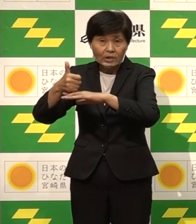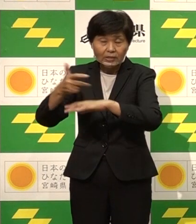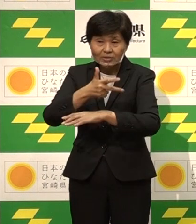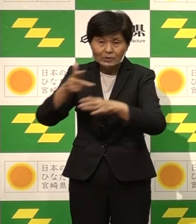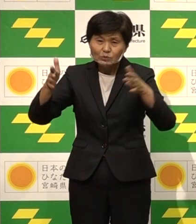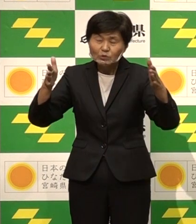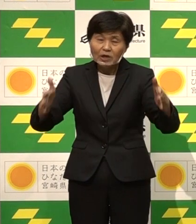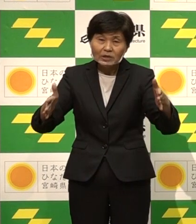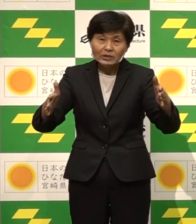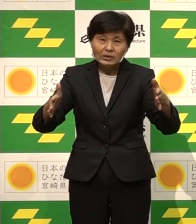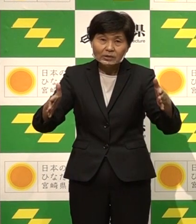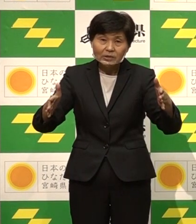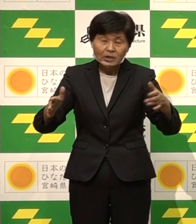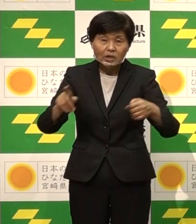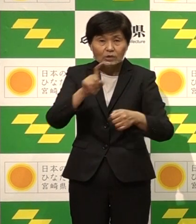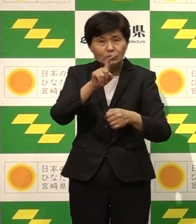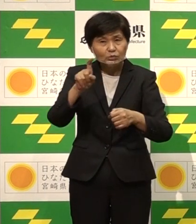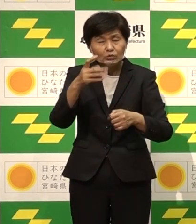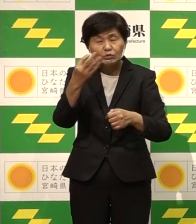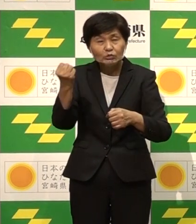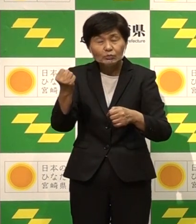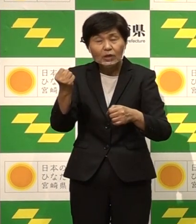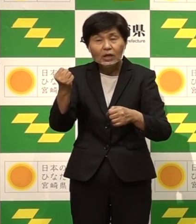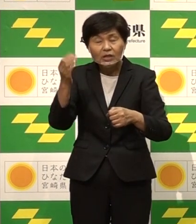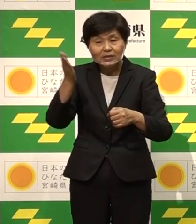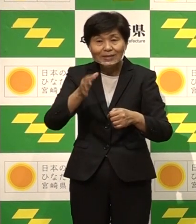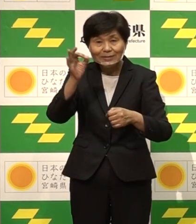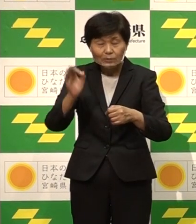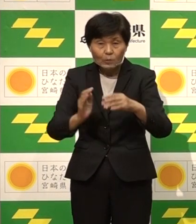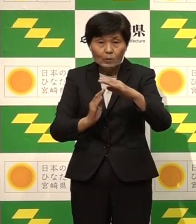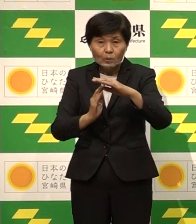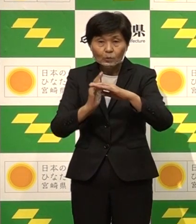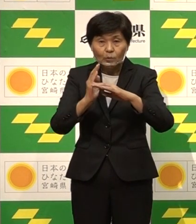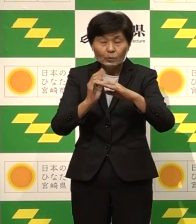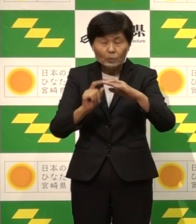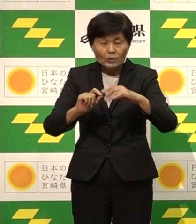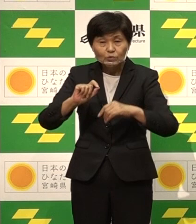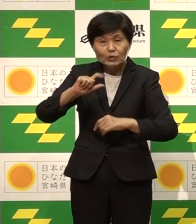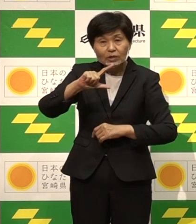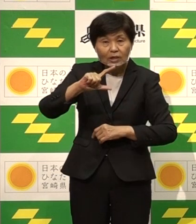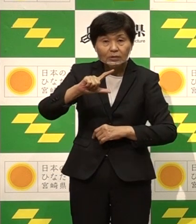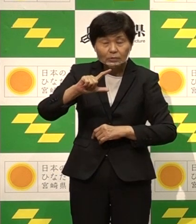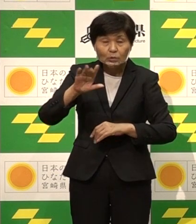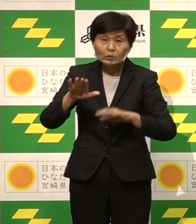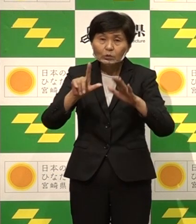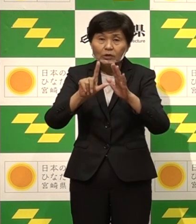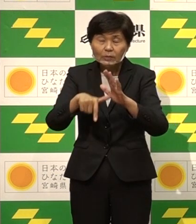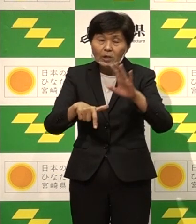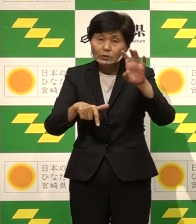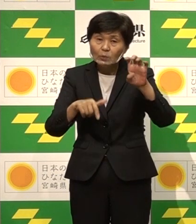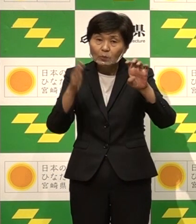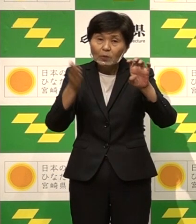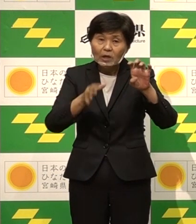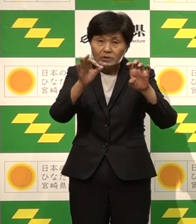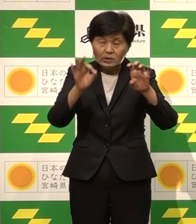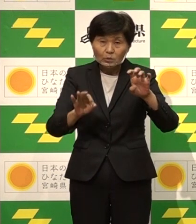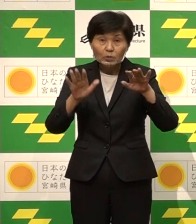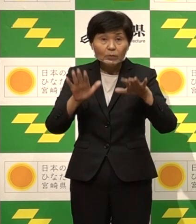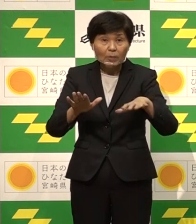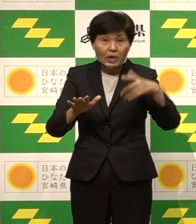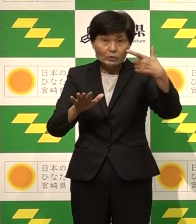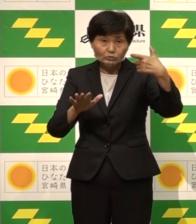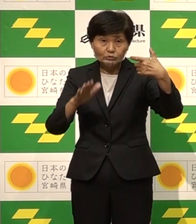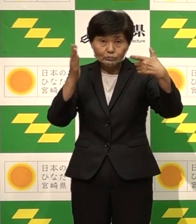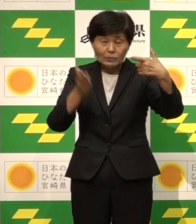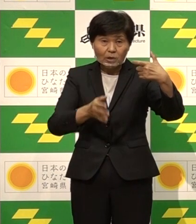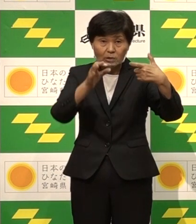十数ポイント増えているという報告されていて、うん、多分その時は4割ぐらいだったと思うんですけれども、うん、今6割